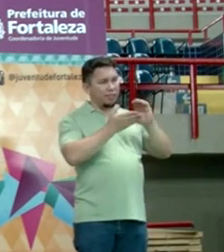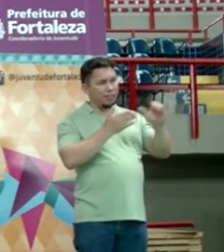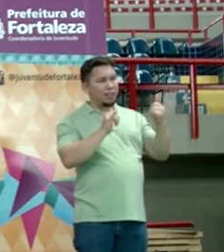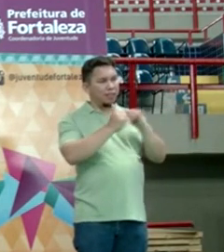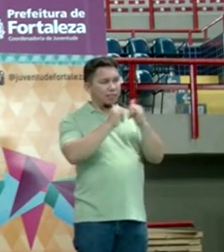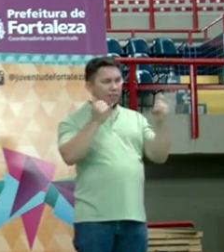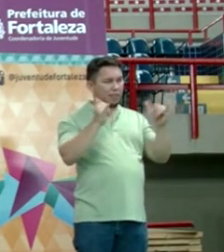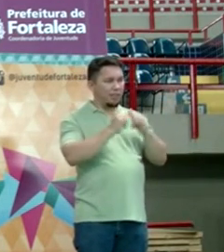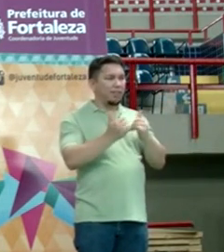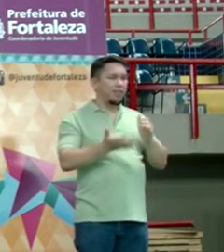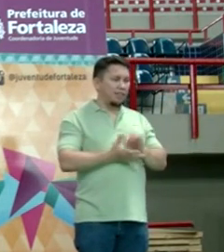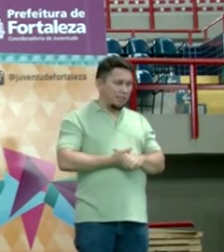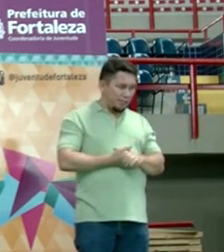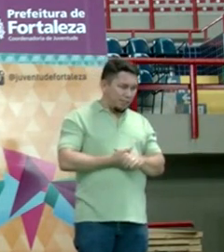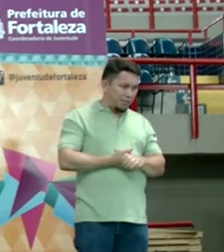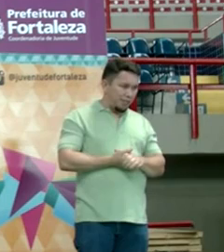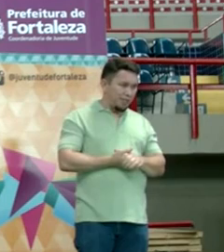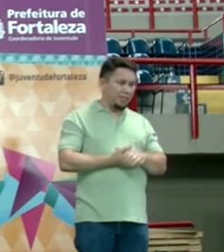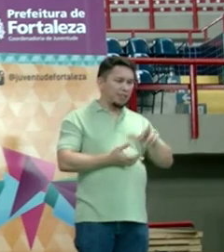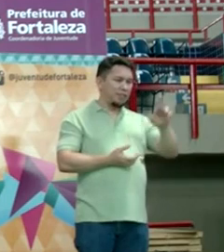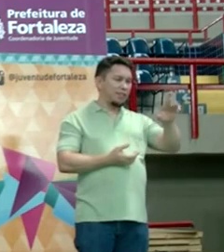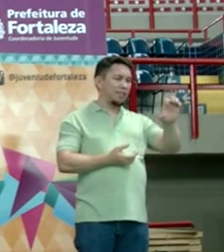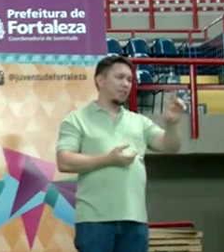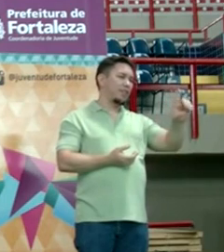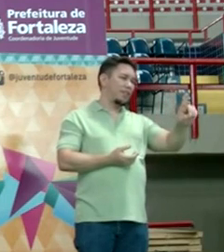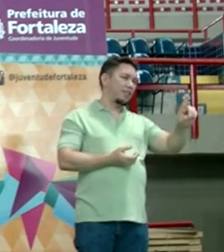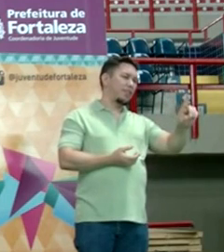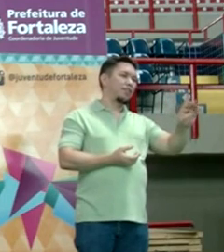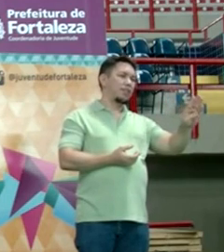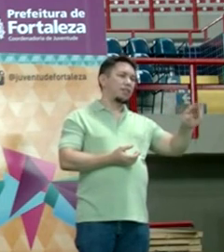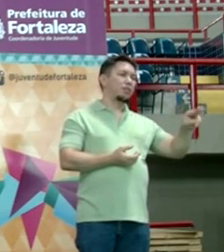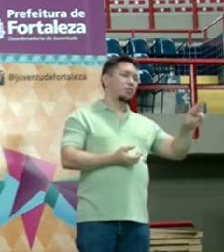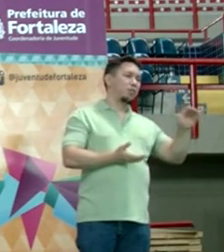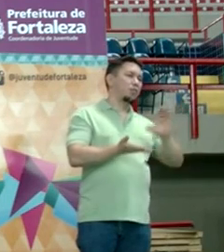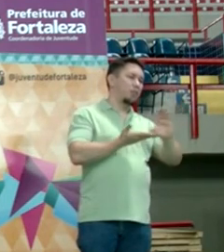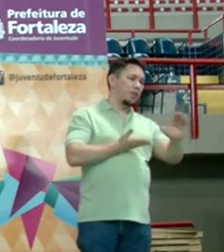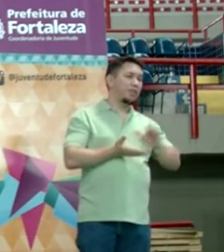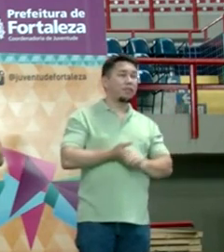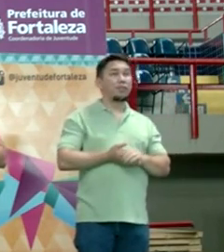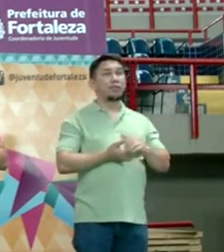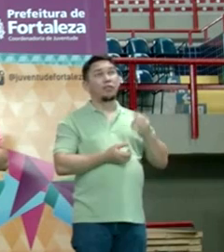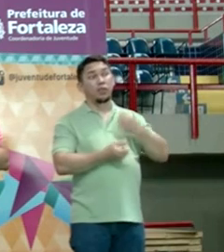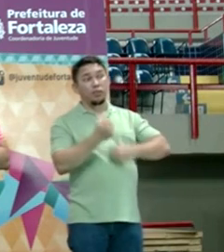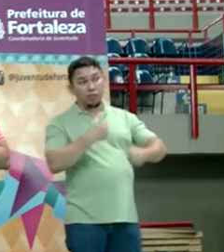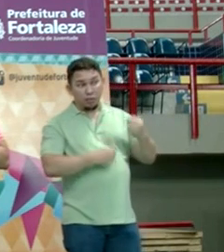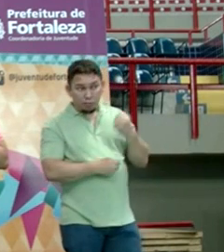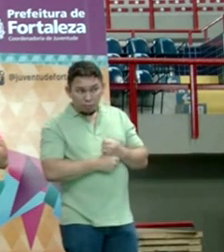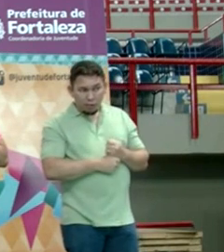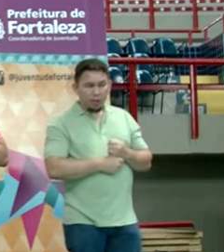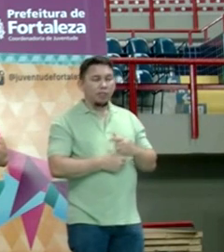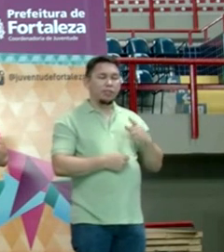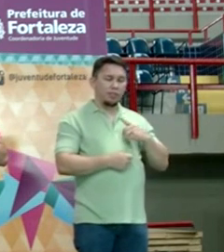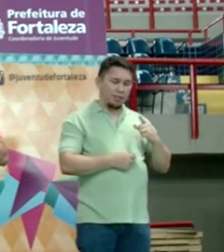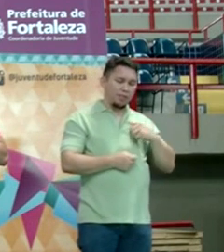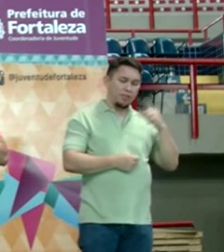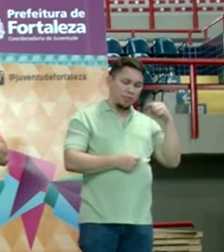certo? É obstáculos com bala, tá certo? Aí o campeonato e tudo mais. Então ano passado teve um doido que se